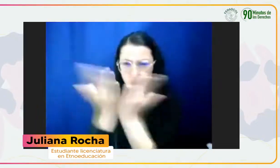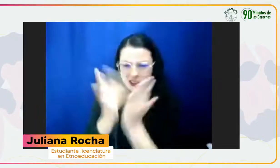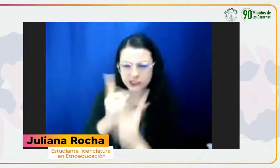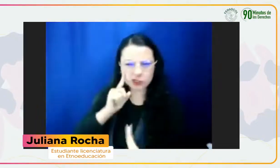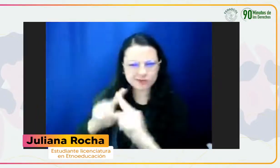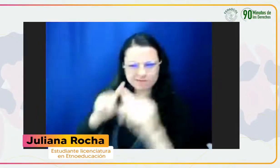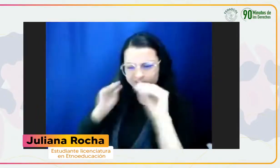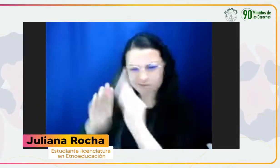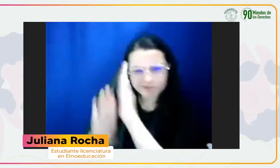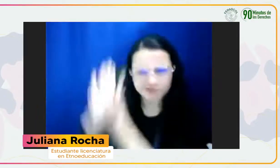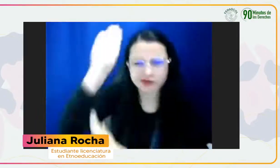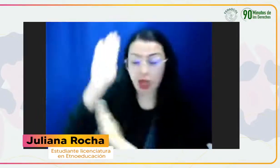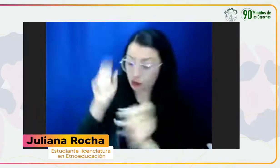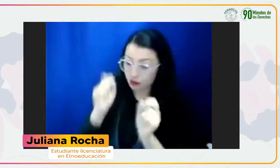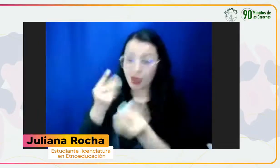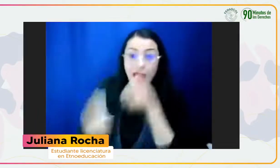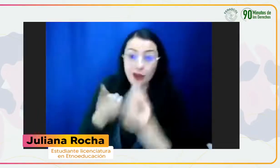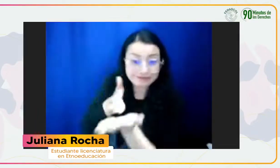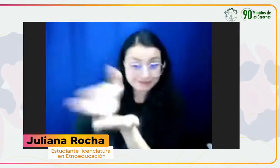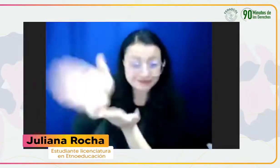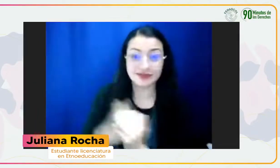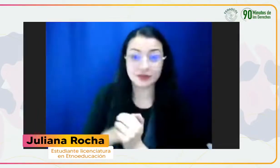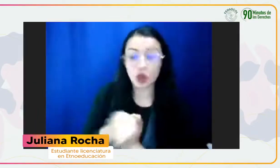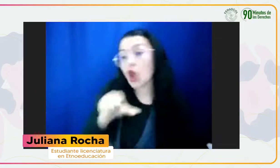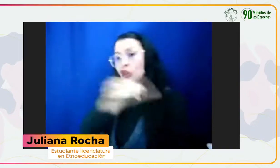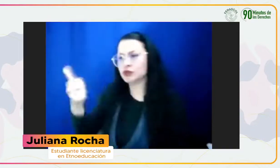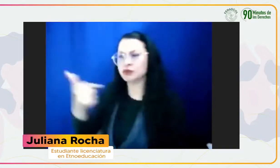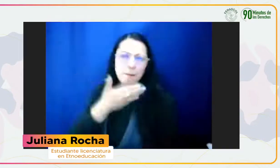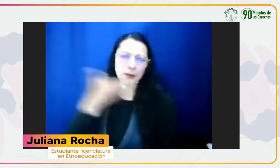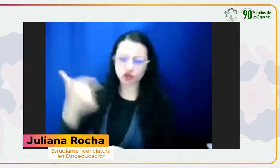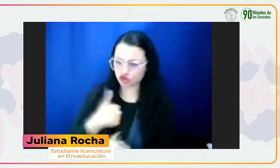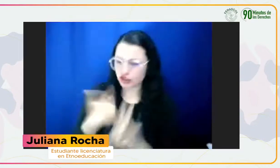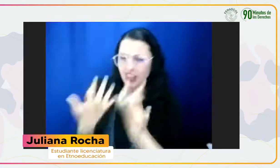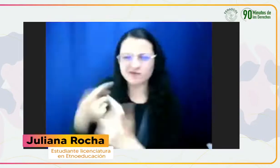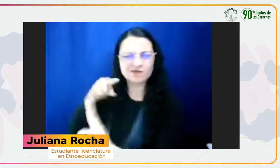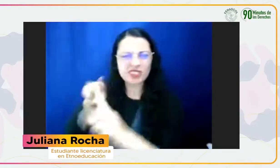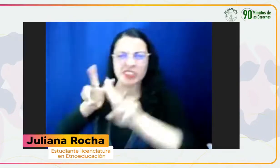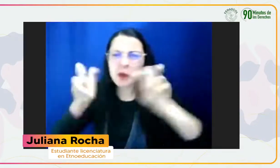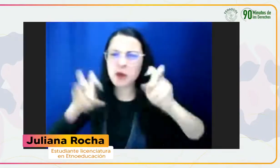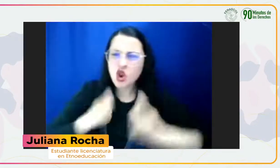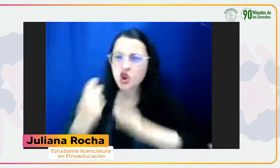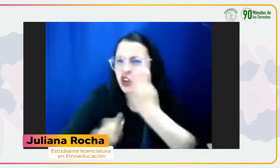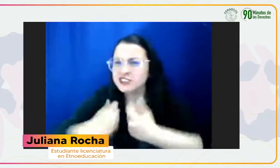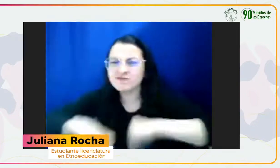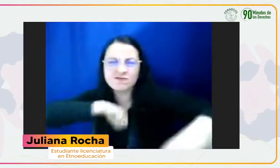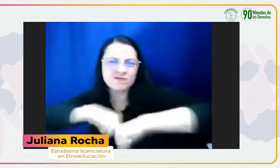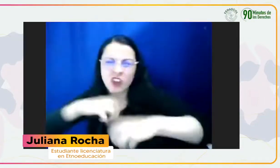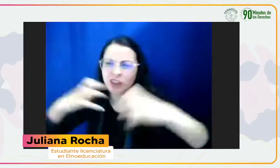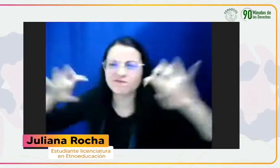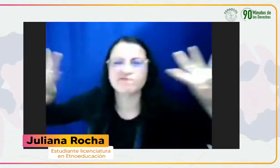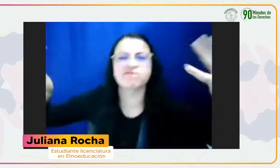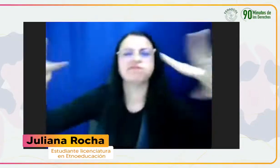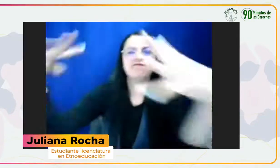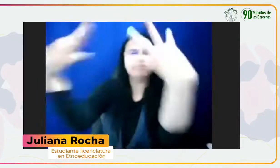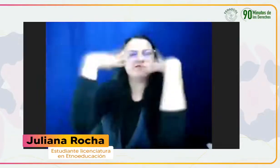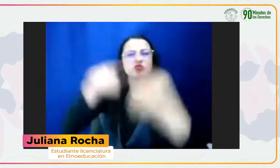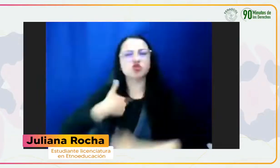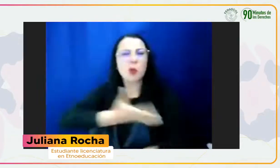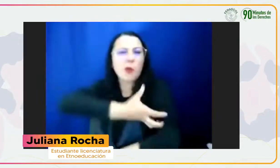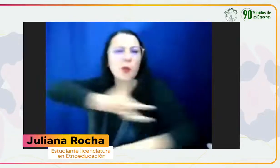liderazgo, caminos de pedagogía, de formación. También podemos tener, ser empresarias y que todo